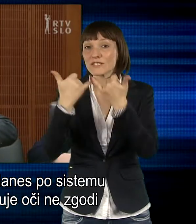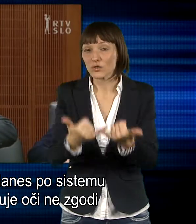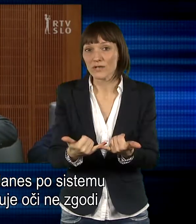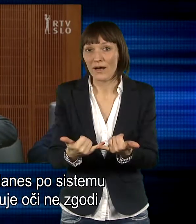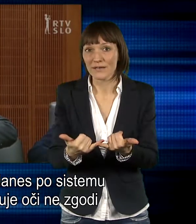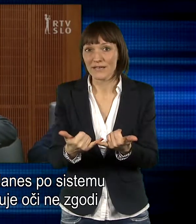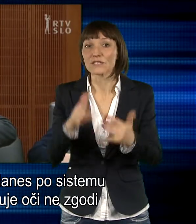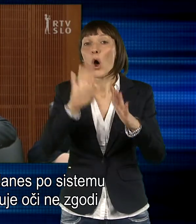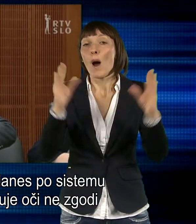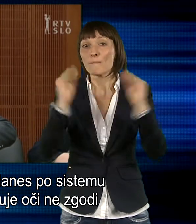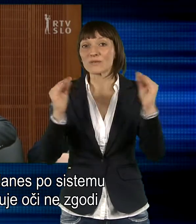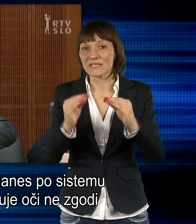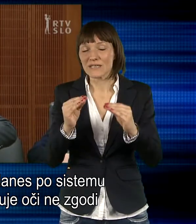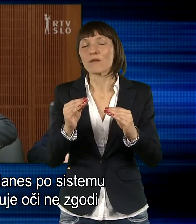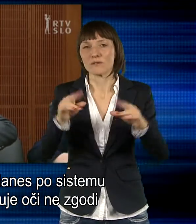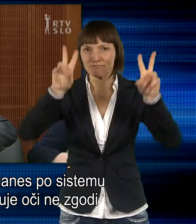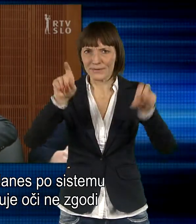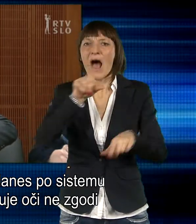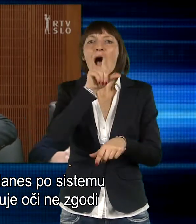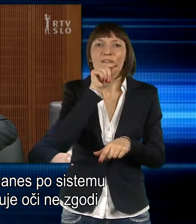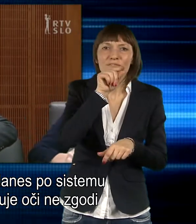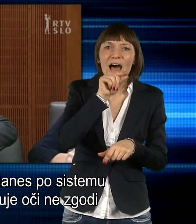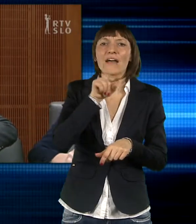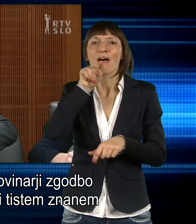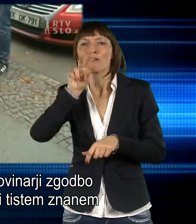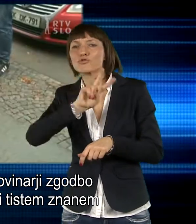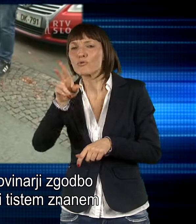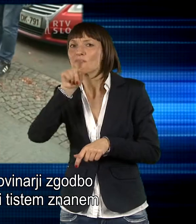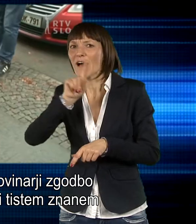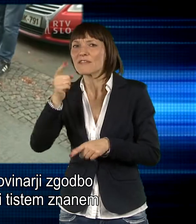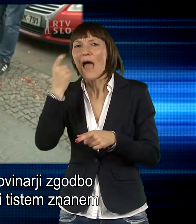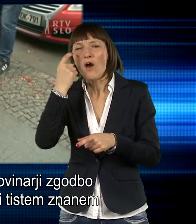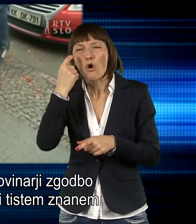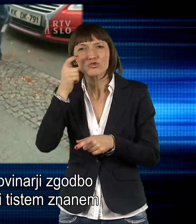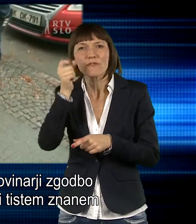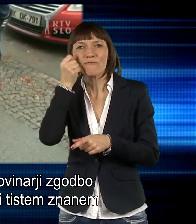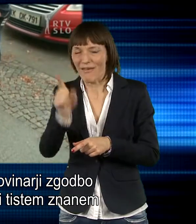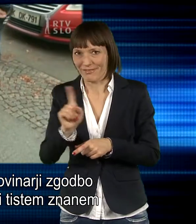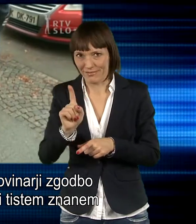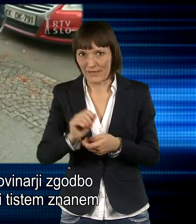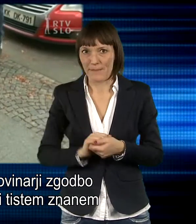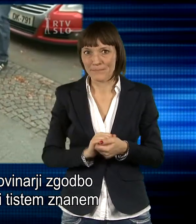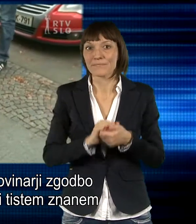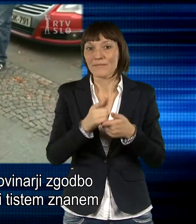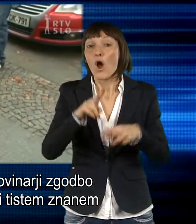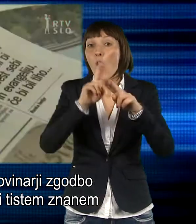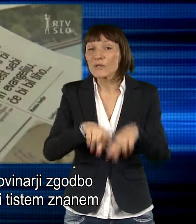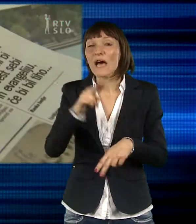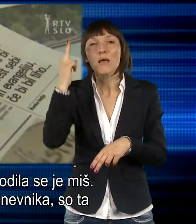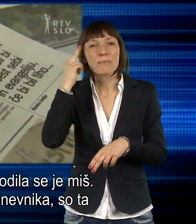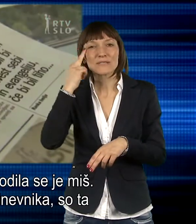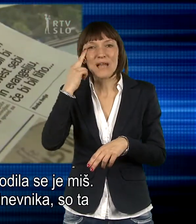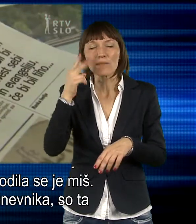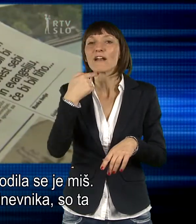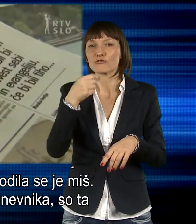danes po sistemu vrani ne izkluje oči, ne zgodi nič. Čeprav so novinarji zgodbo razkrili, je ostalo pri tistem